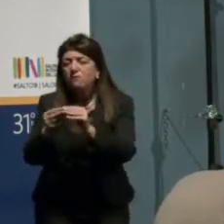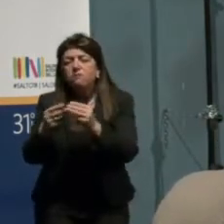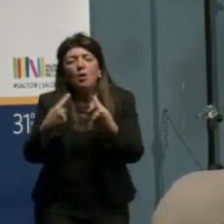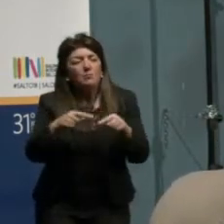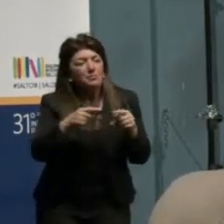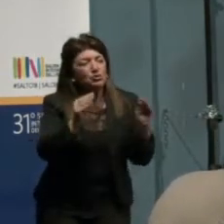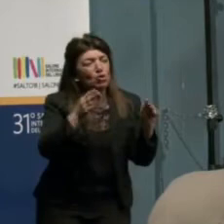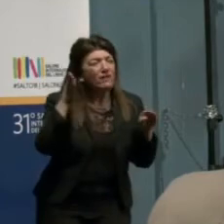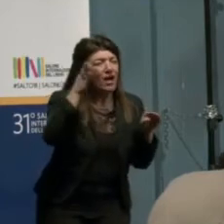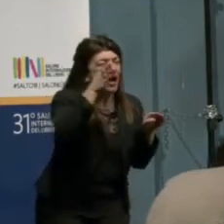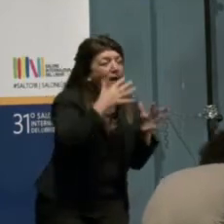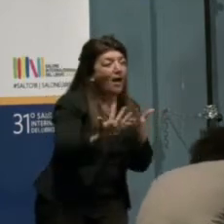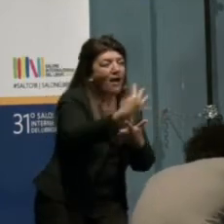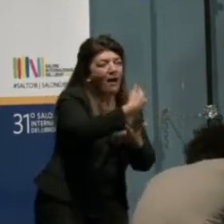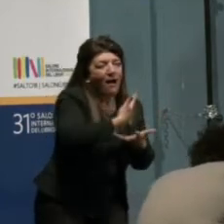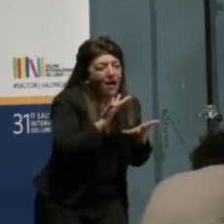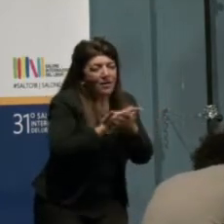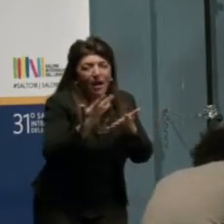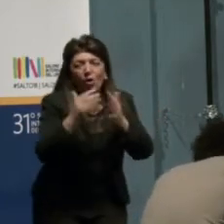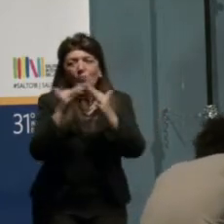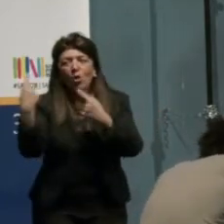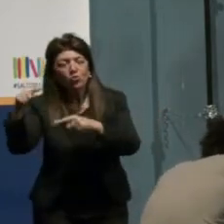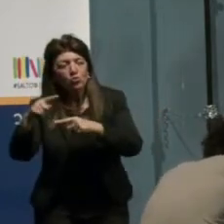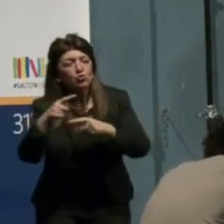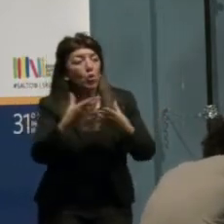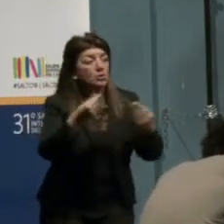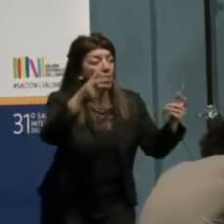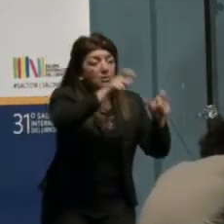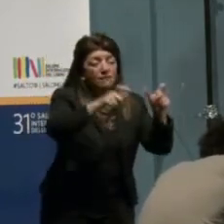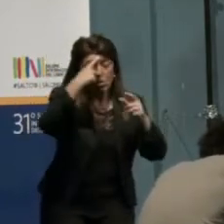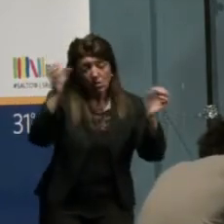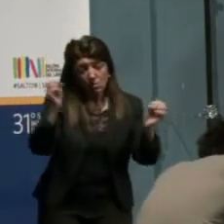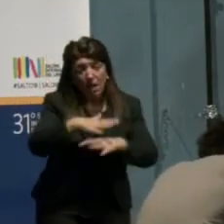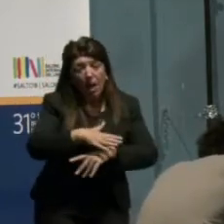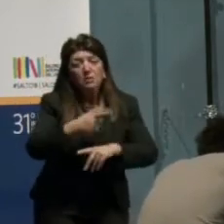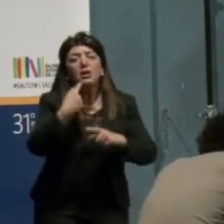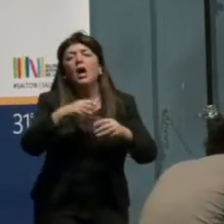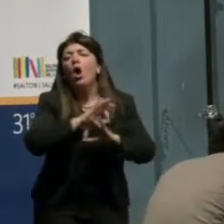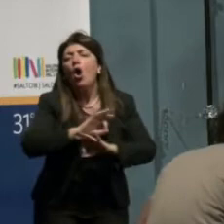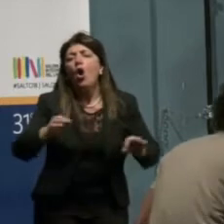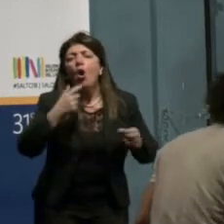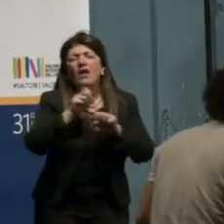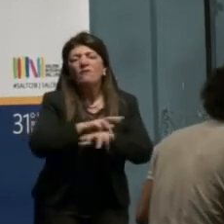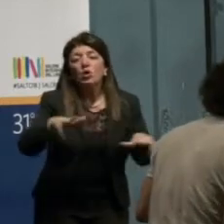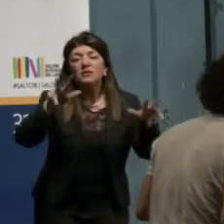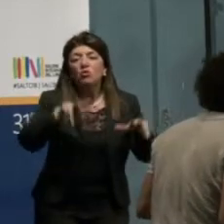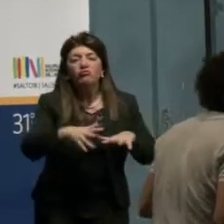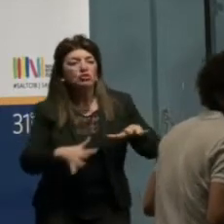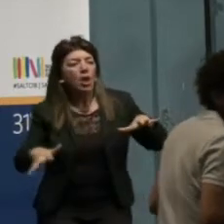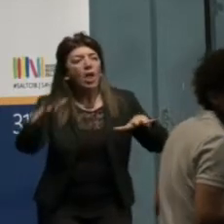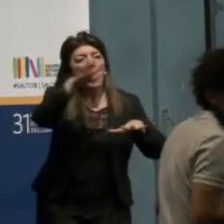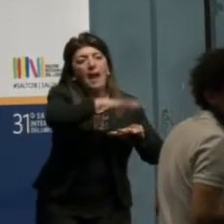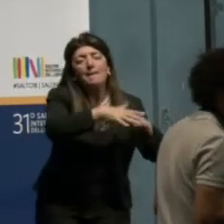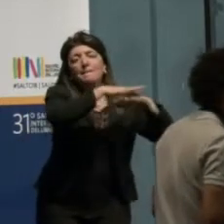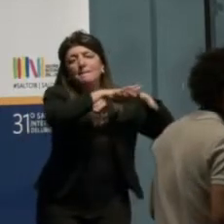ci danno che troppo spesso viene rimosso viene dimenticato viene sopraffatto dall informazione ufficiale verso la quale non ho nessun motivo particolare